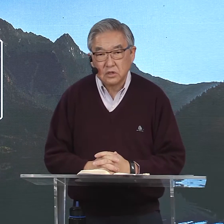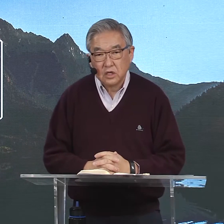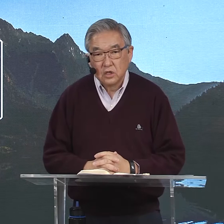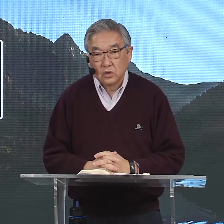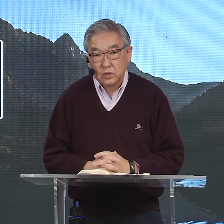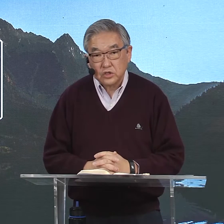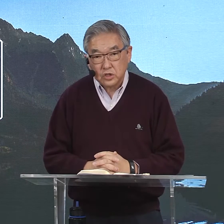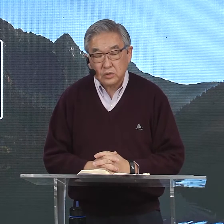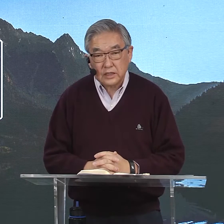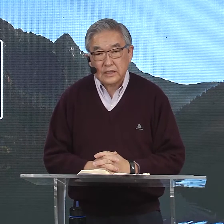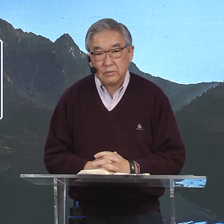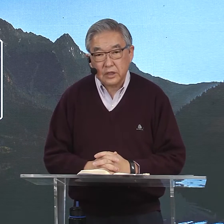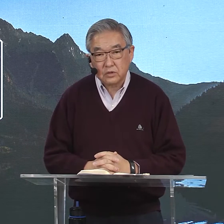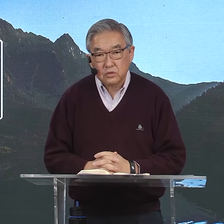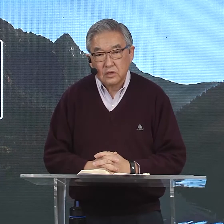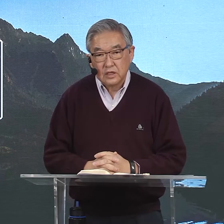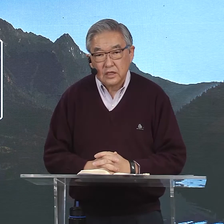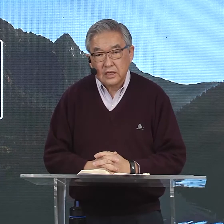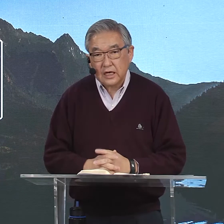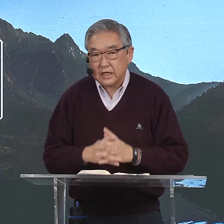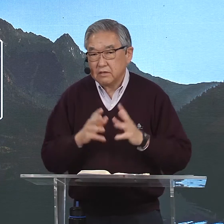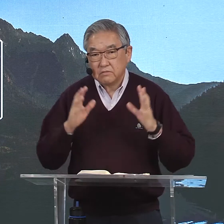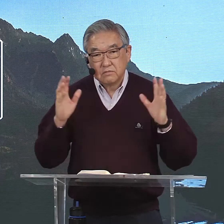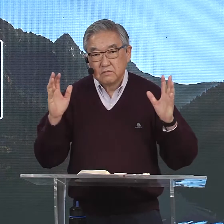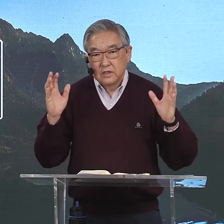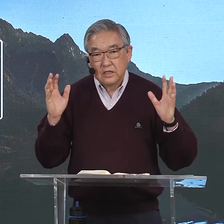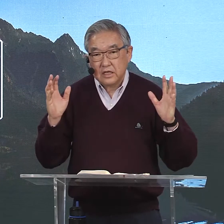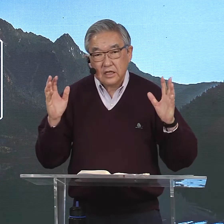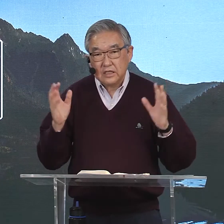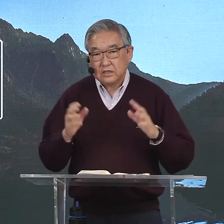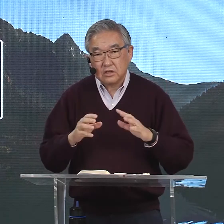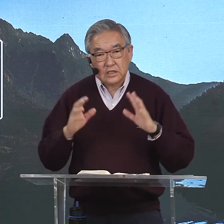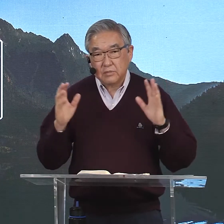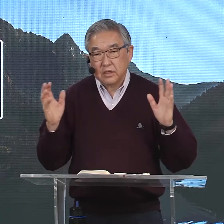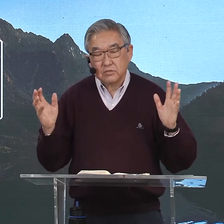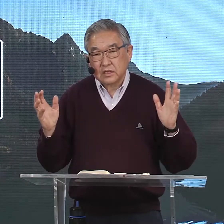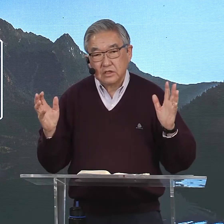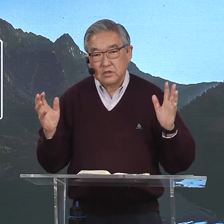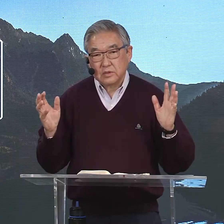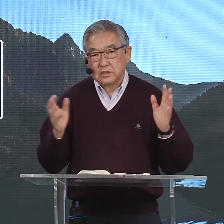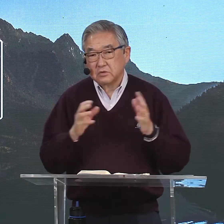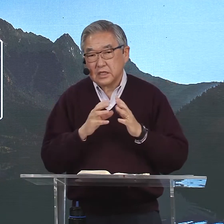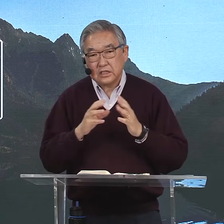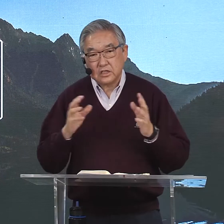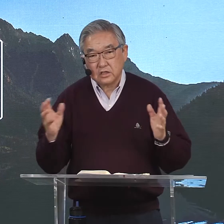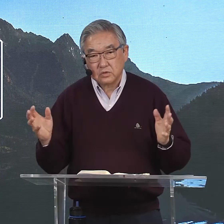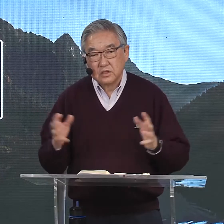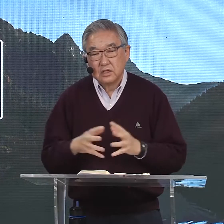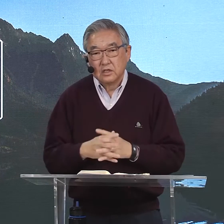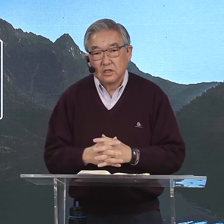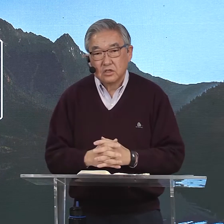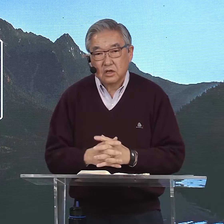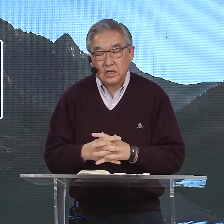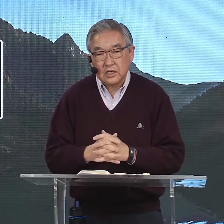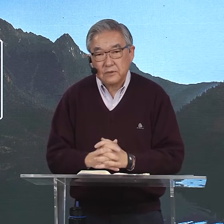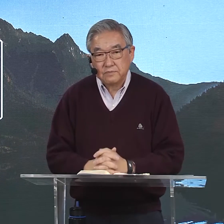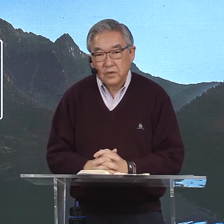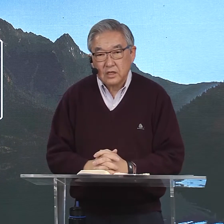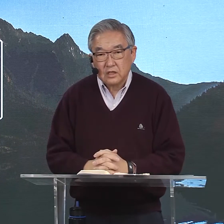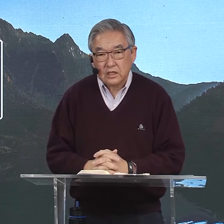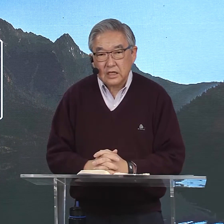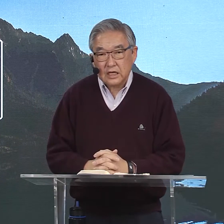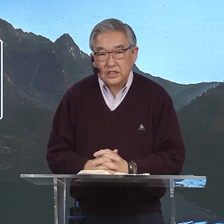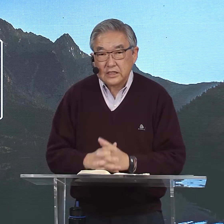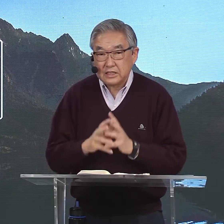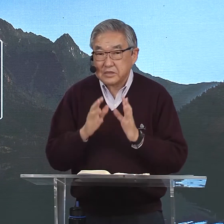adoração a deus do antigo testamento e daí aí nós sabemos que eles irmãos são sete anos só